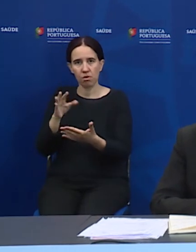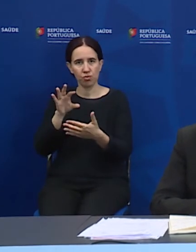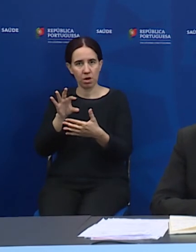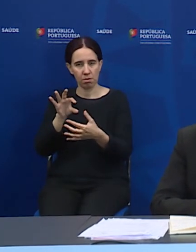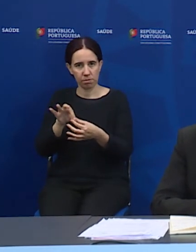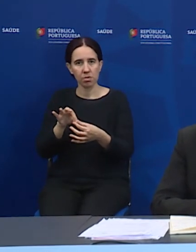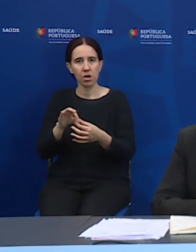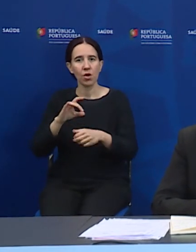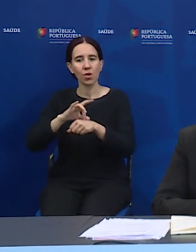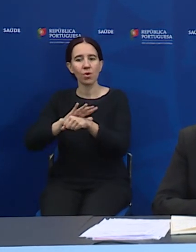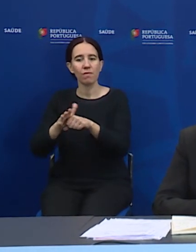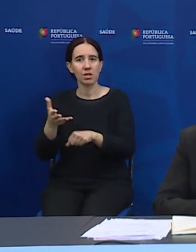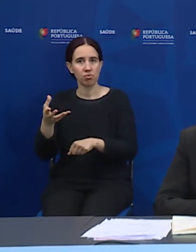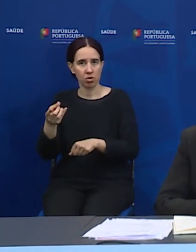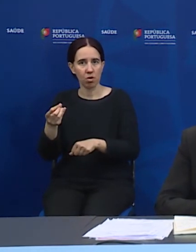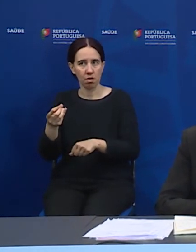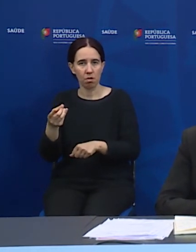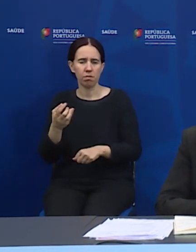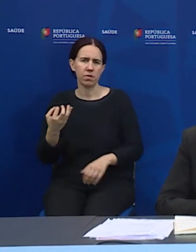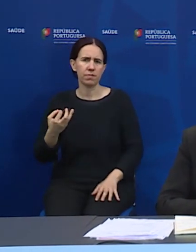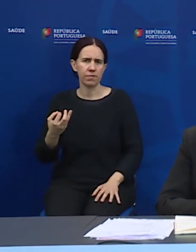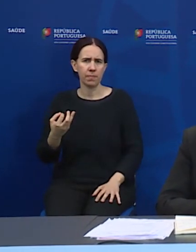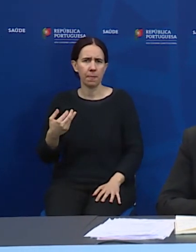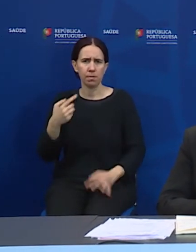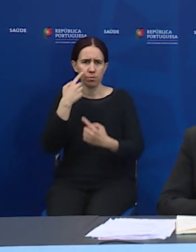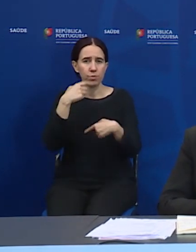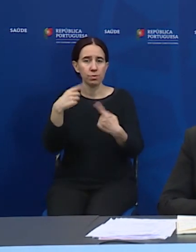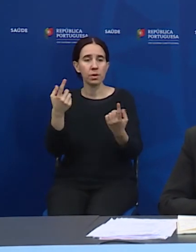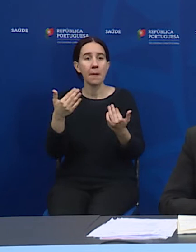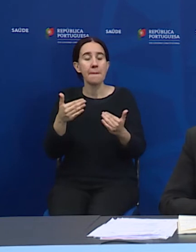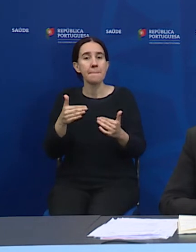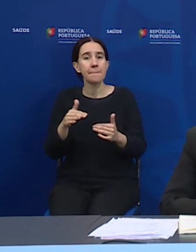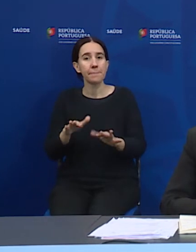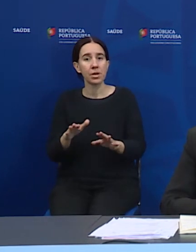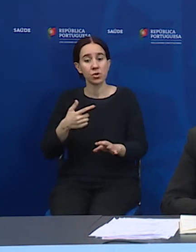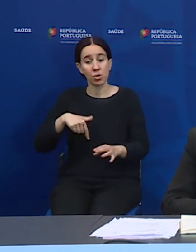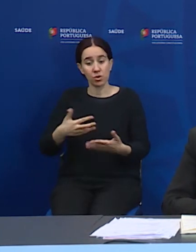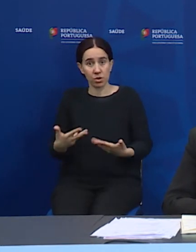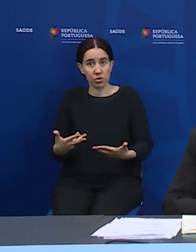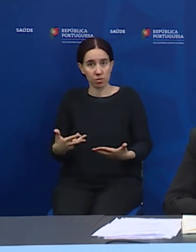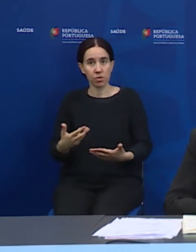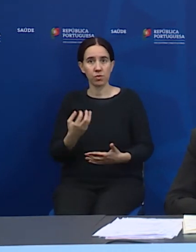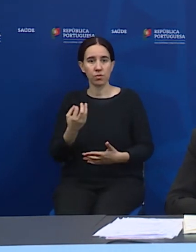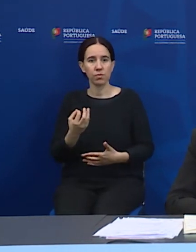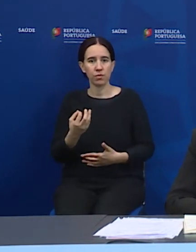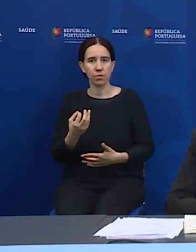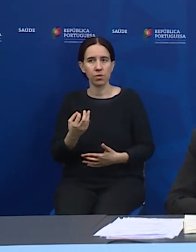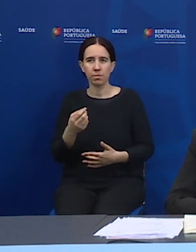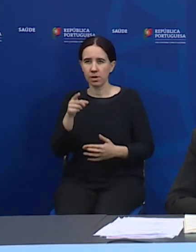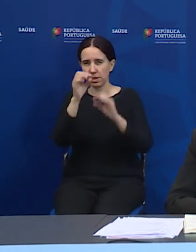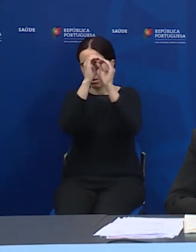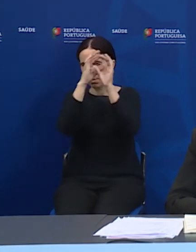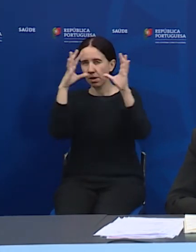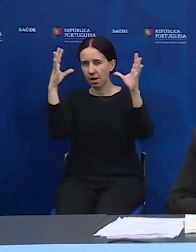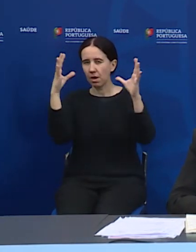âmbito da resposta a couve 19 e isso tem sido um público mexe nós neste momento tivemos e para